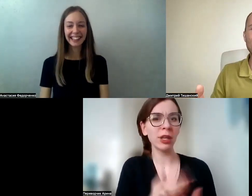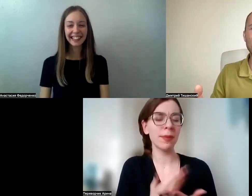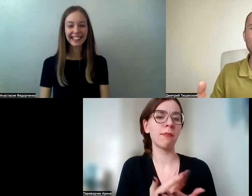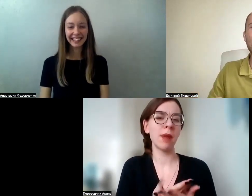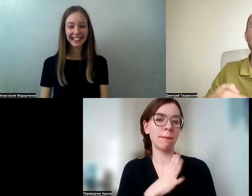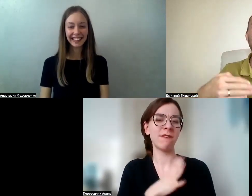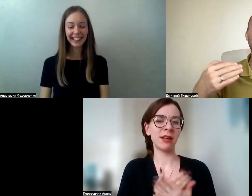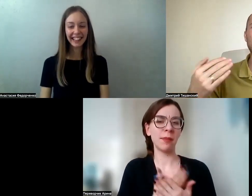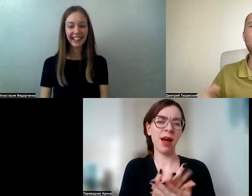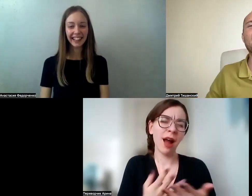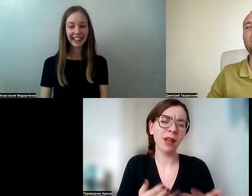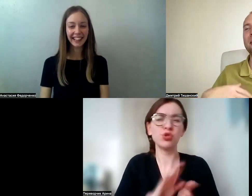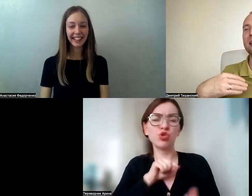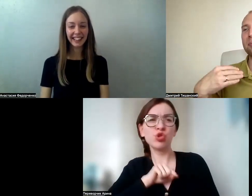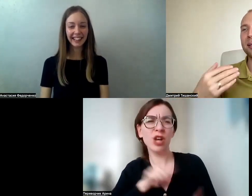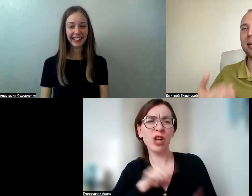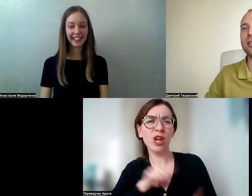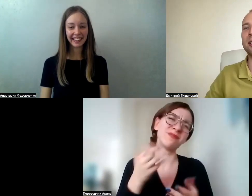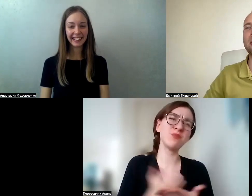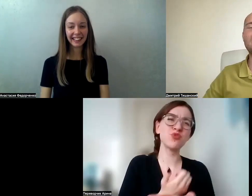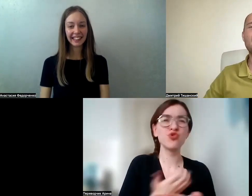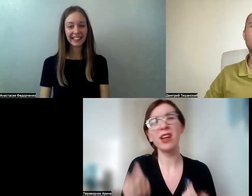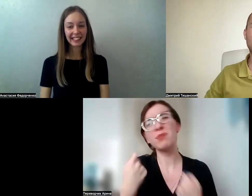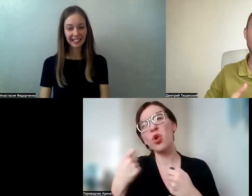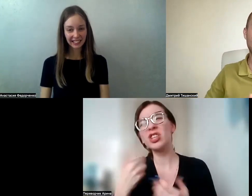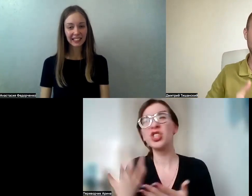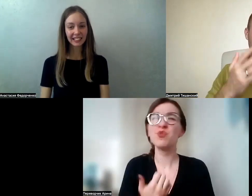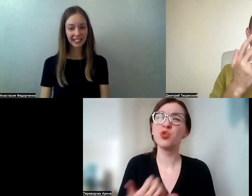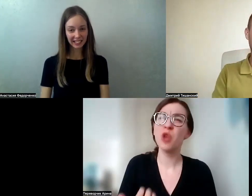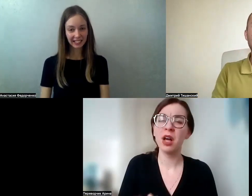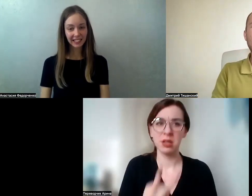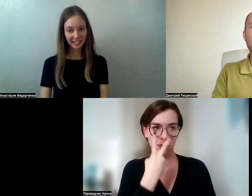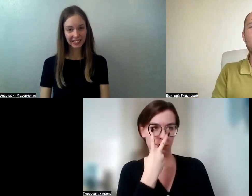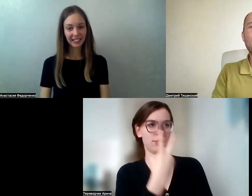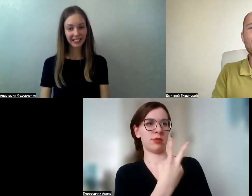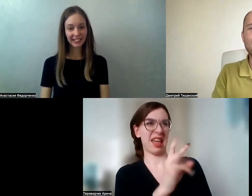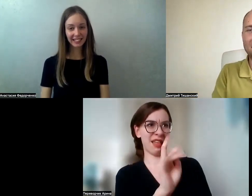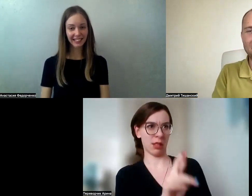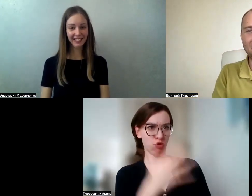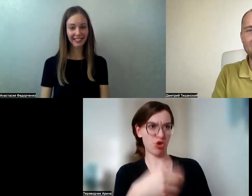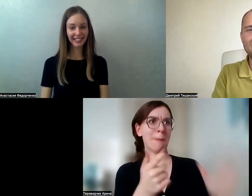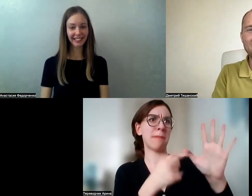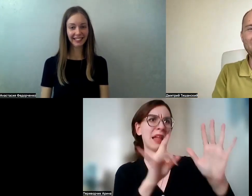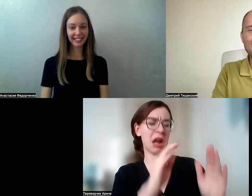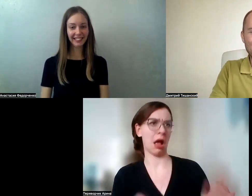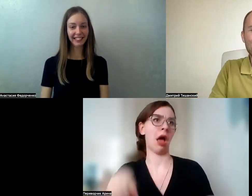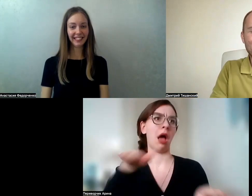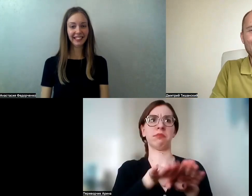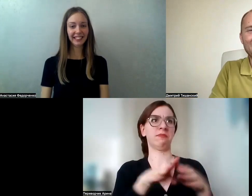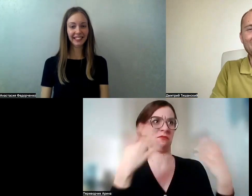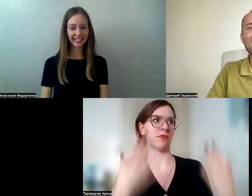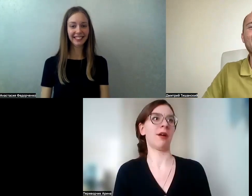бывают разные состояния, что-то там не идет, как-то продажи не идут, ты смотришь там, Настя уже пятый ранг закрыла.